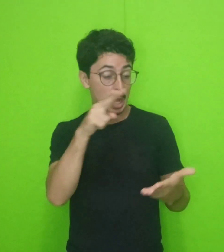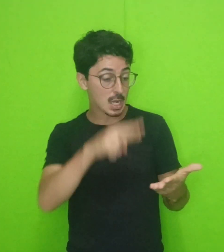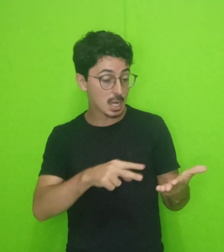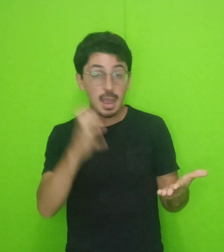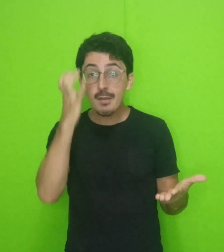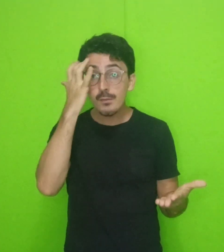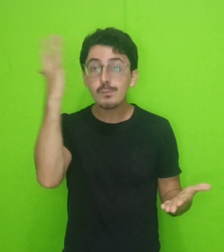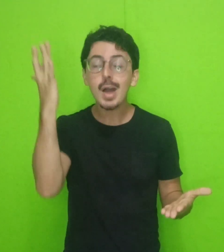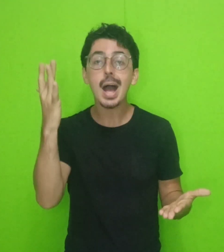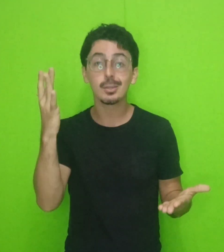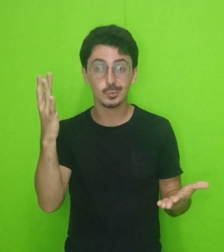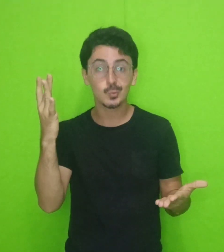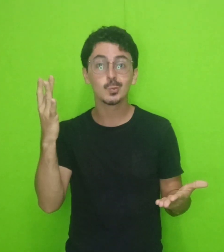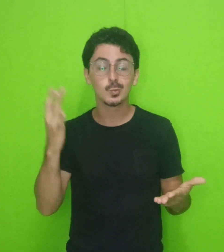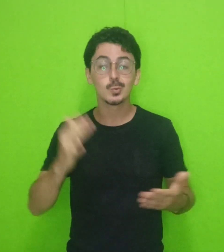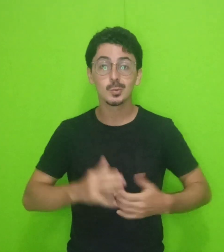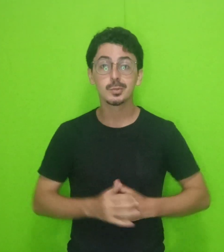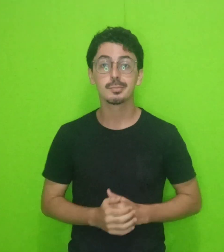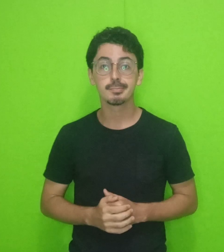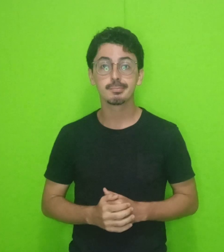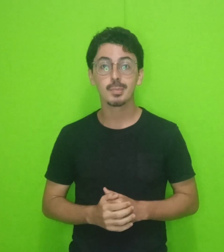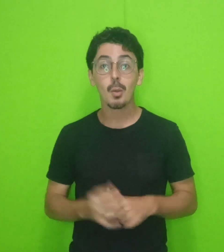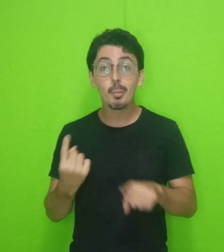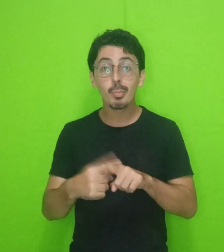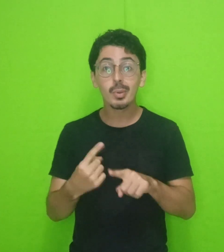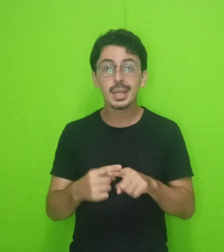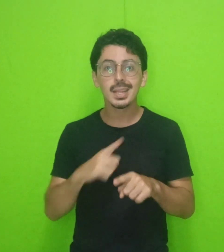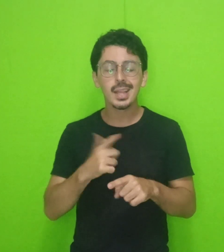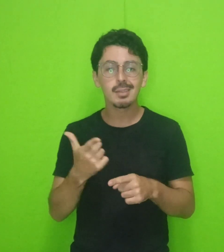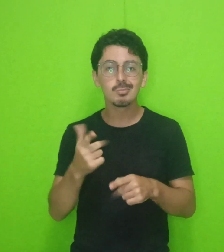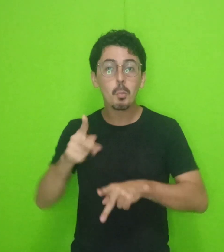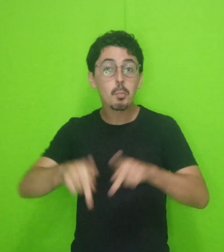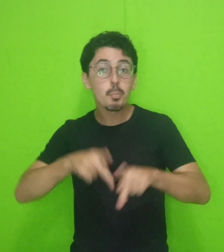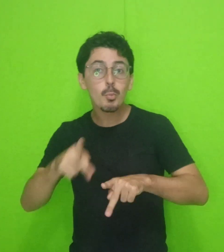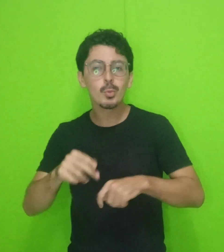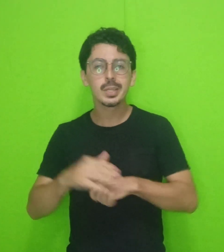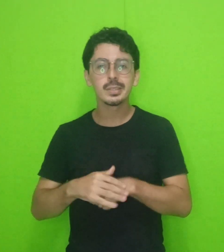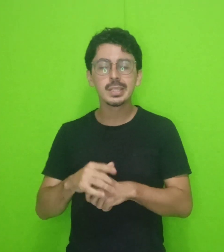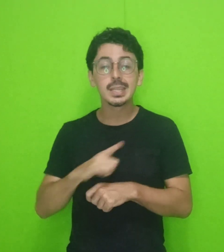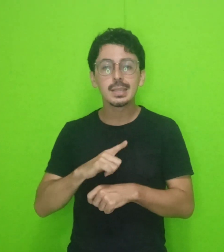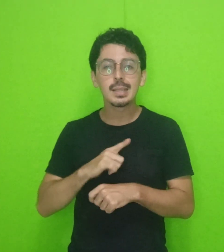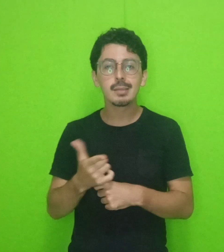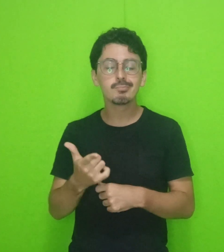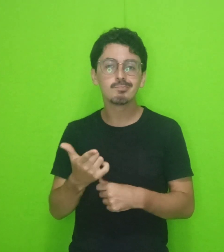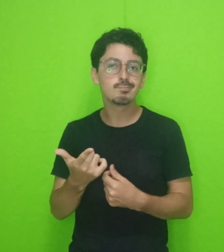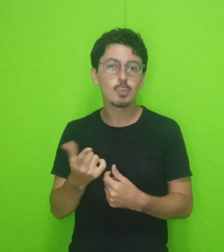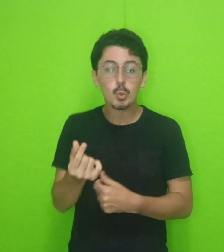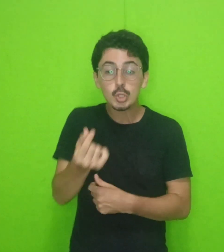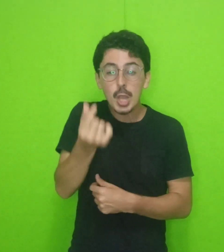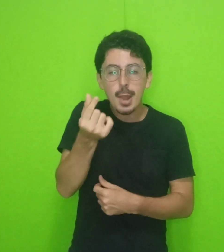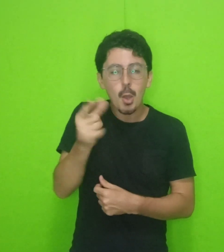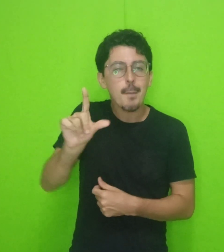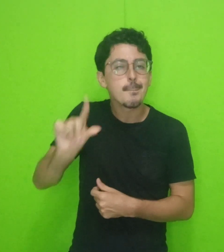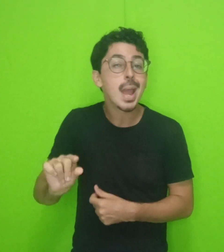facilidade por públicos de menor poder aquisitivo e que tinham também